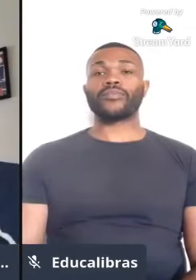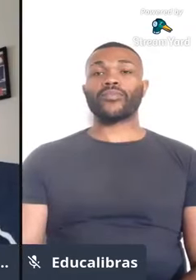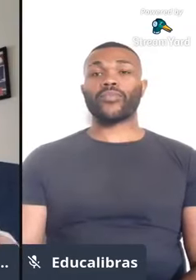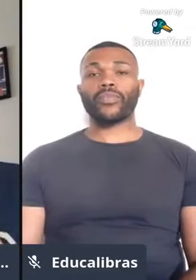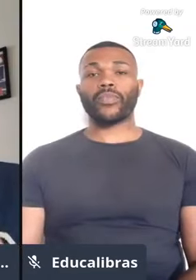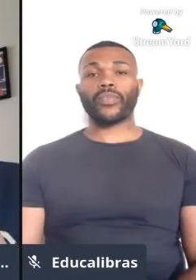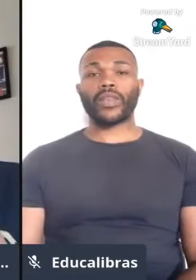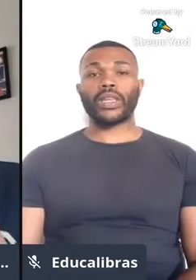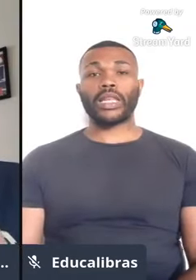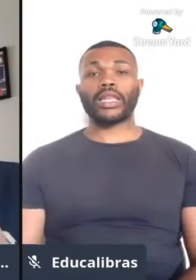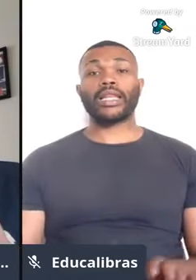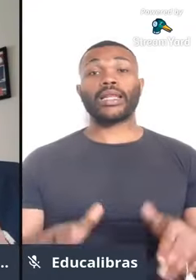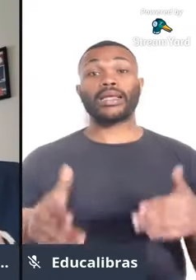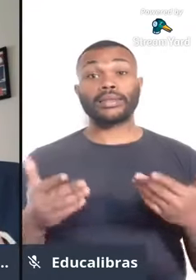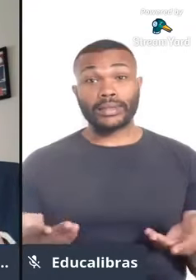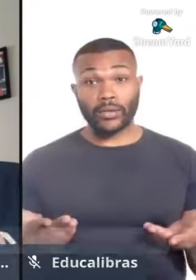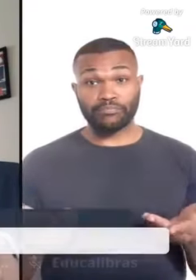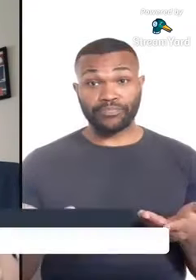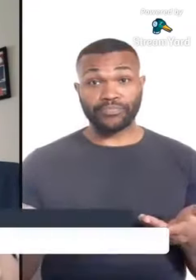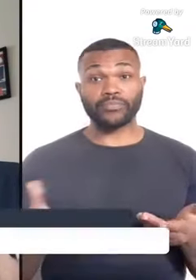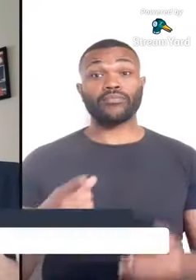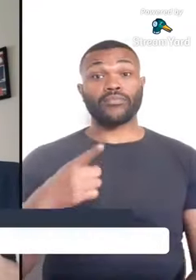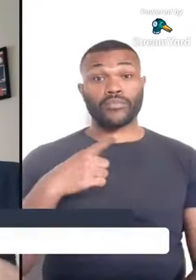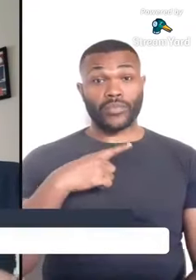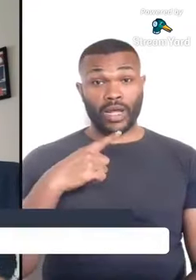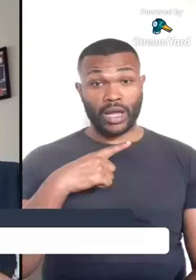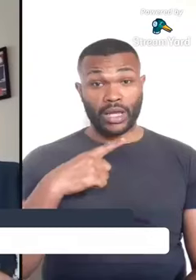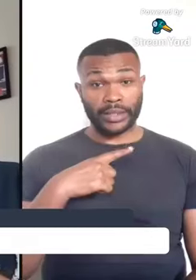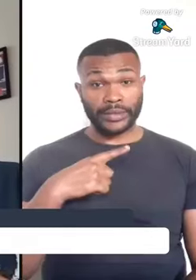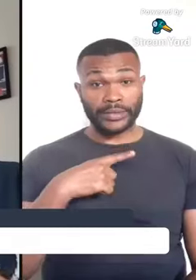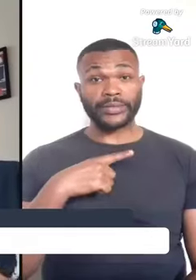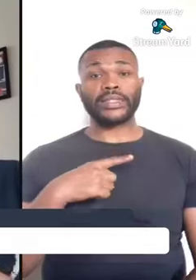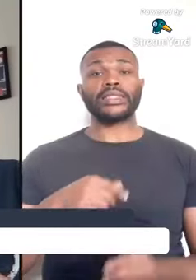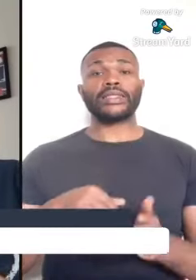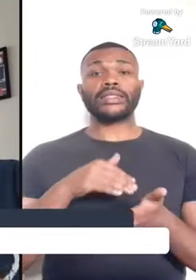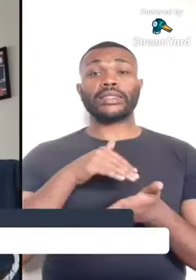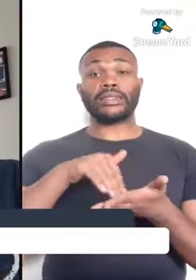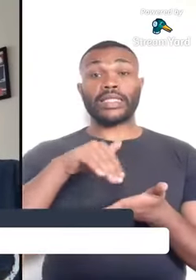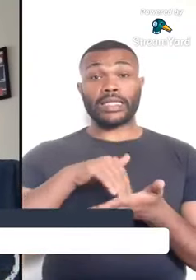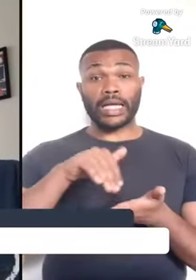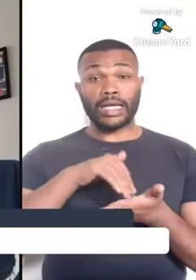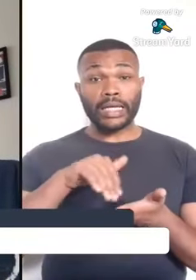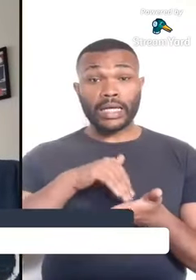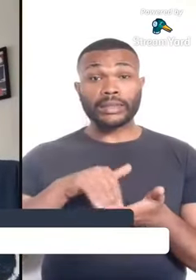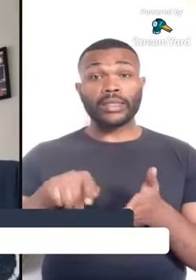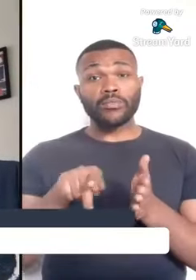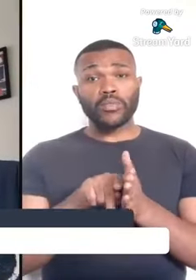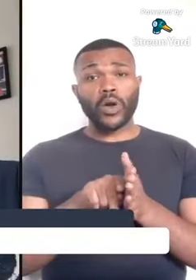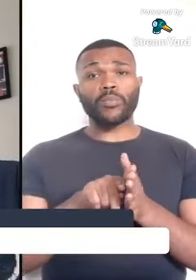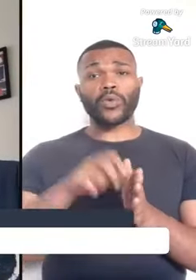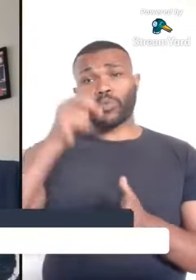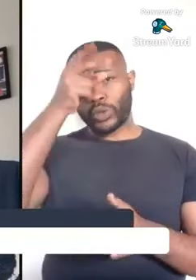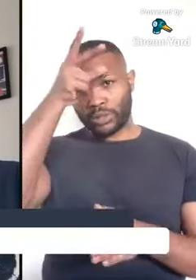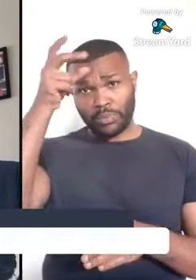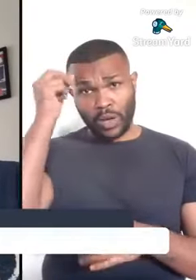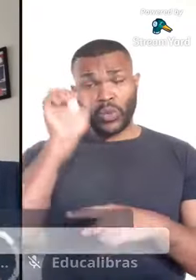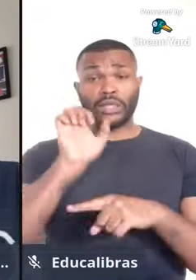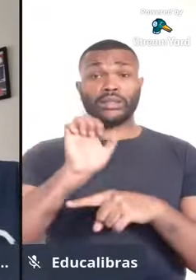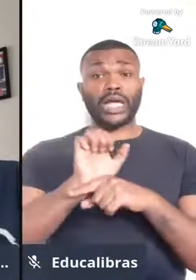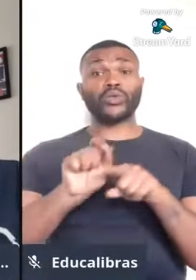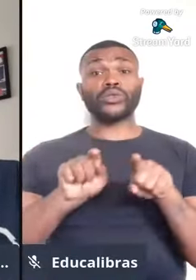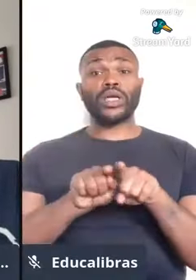Assim como existem secretarias municipais, estaduais e nacionais da pessoa com